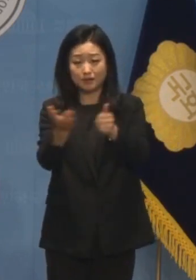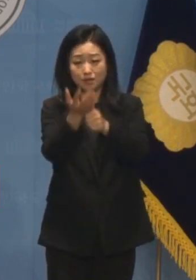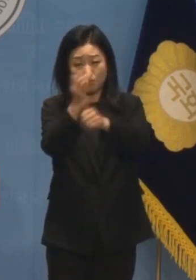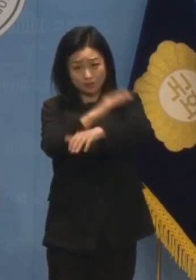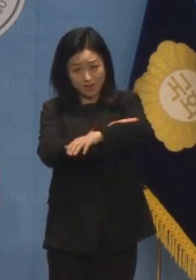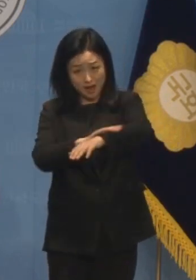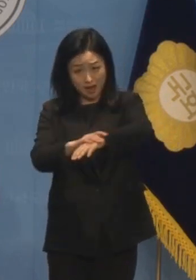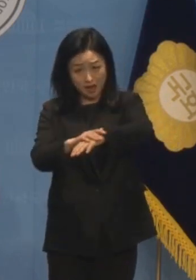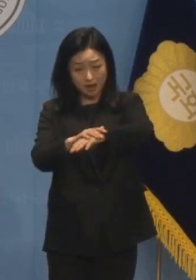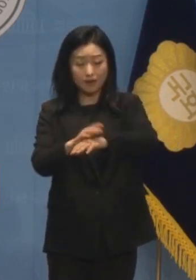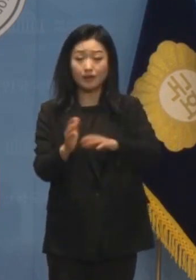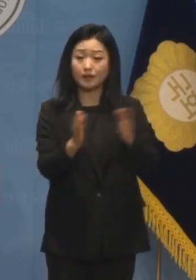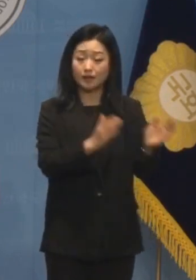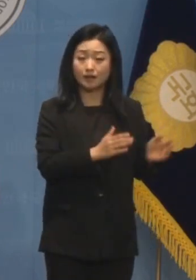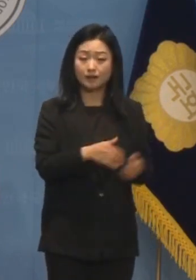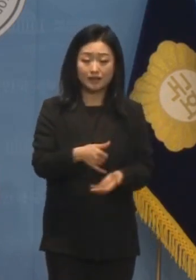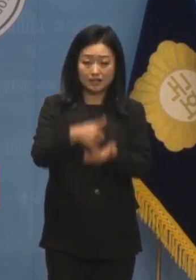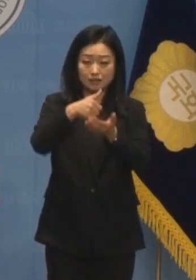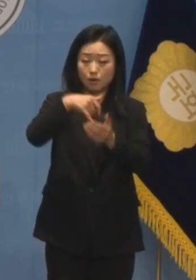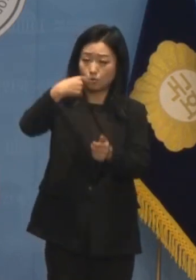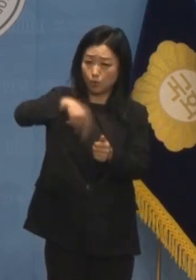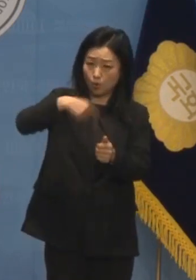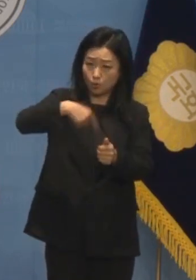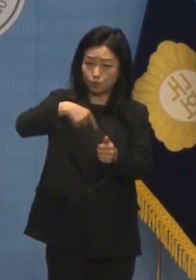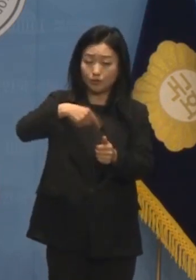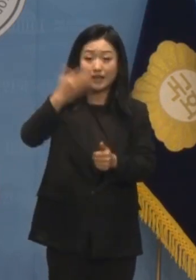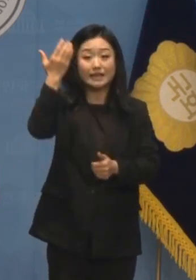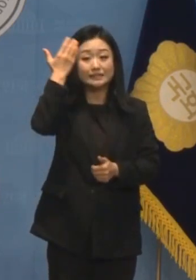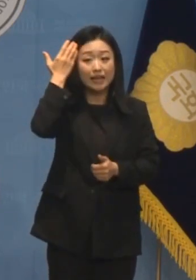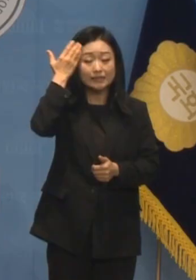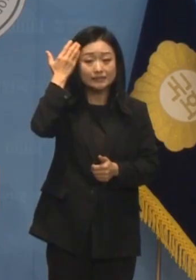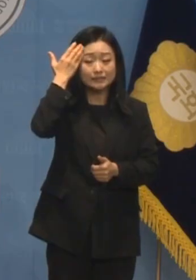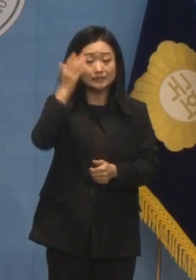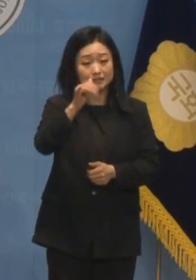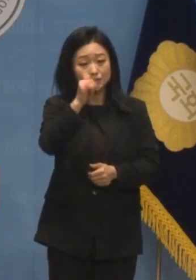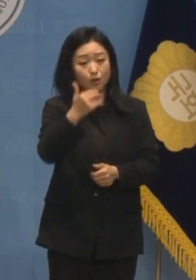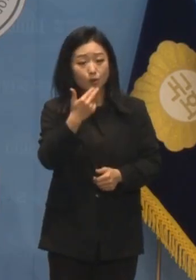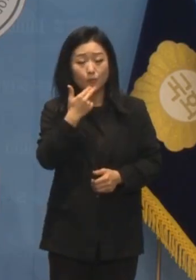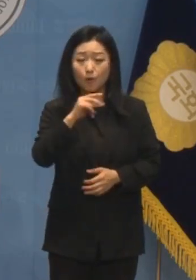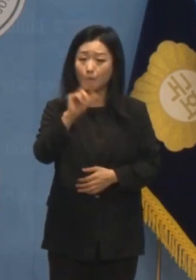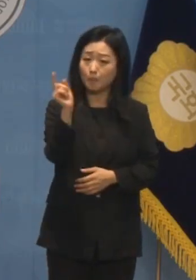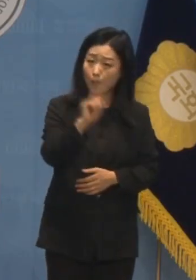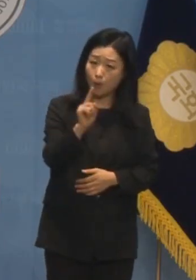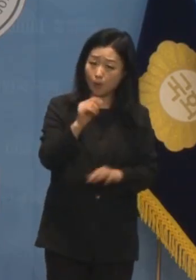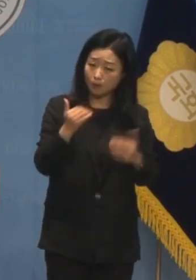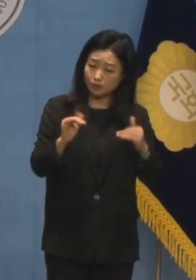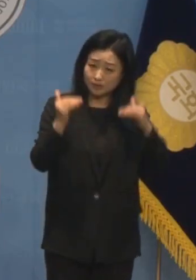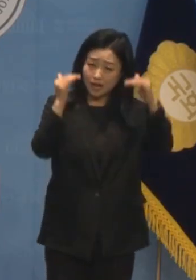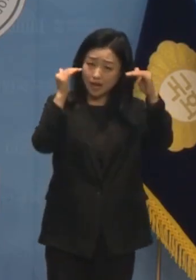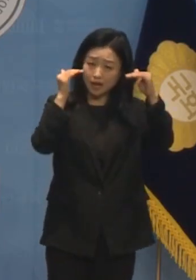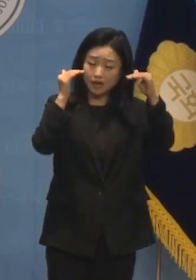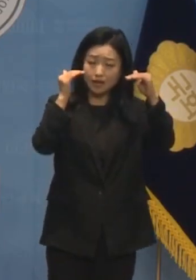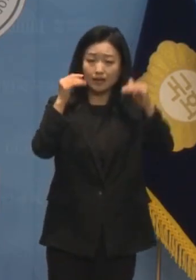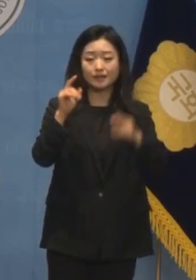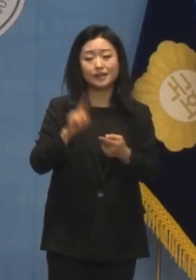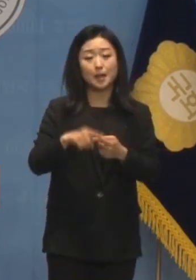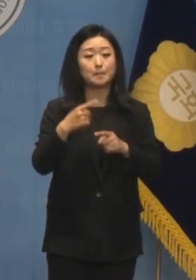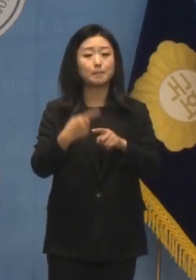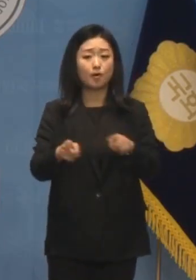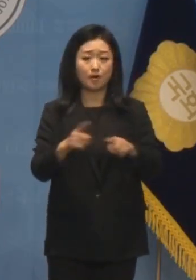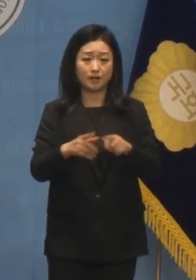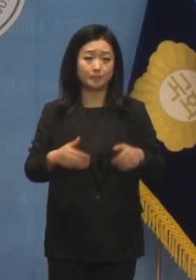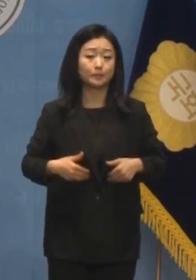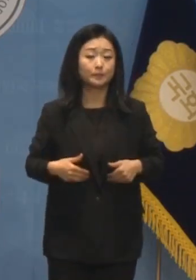또 인성교육에 있어 상식 수준은 갖추고 성장되었는지에 대한 평가입니다.